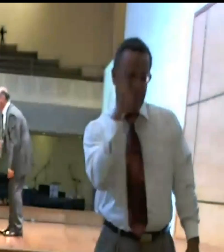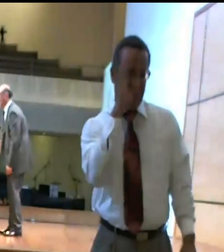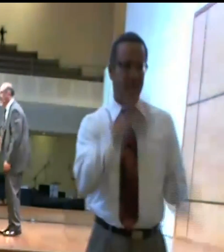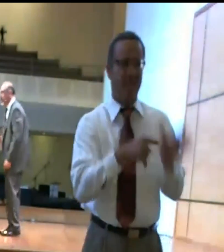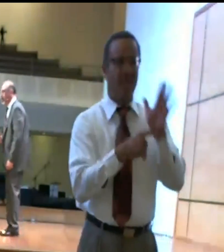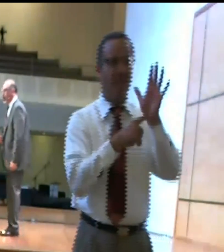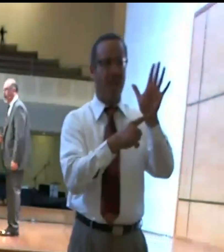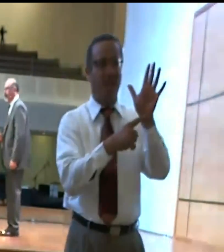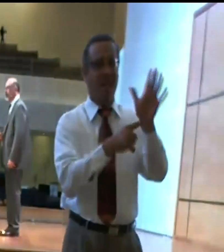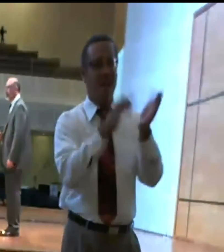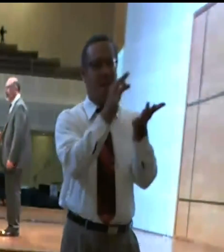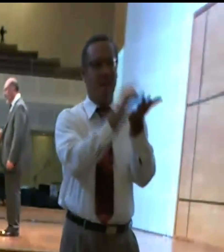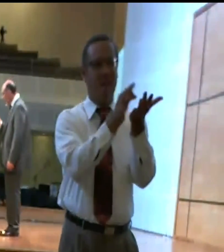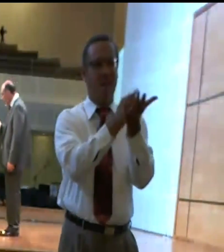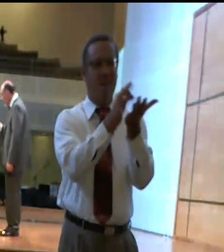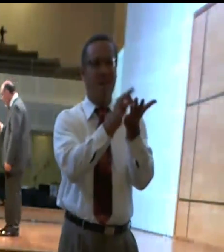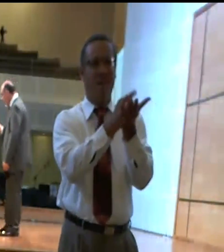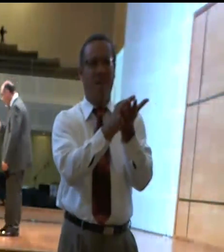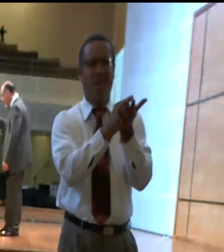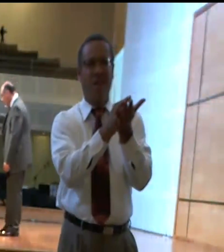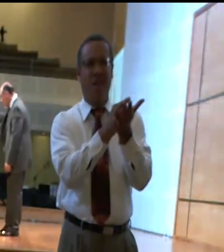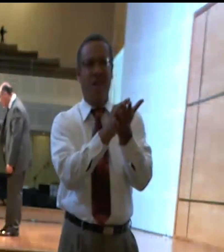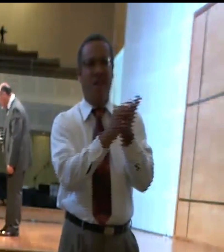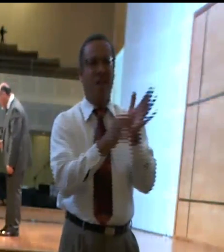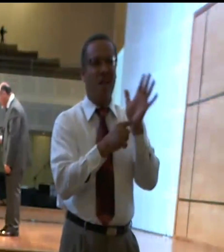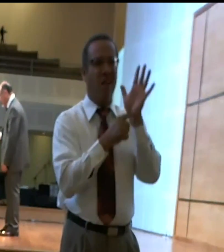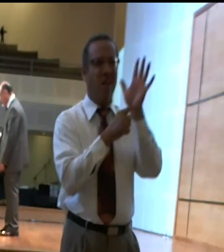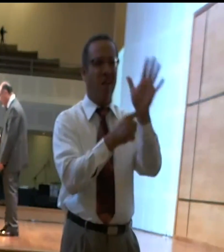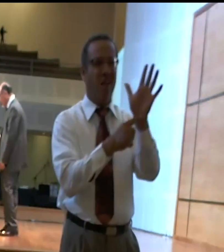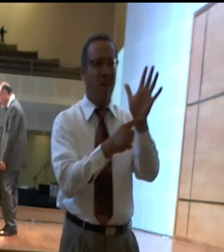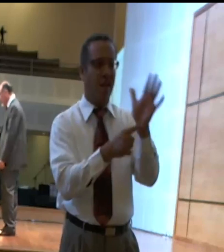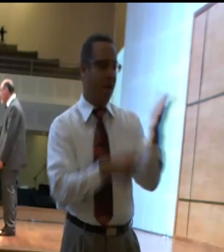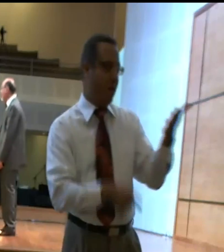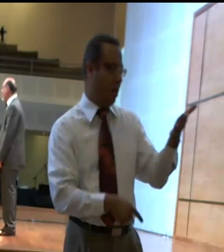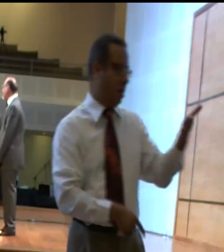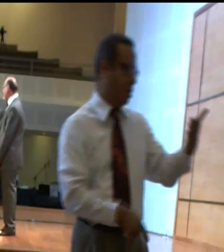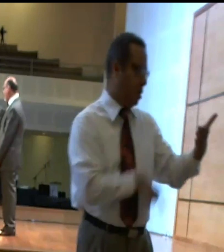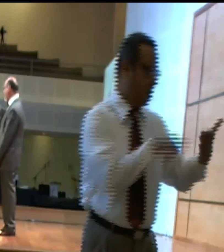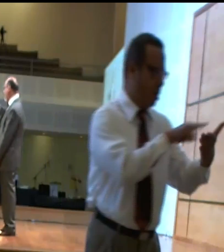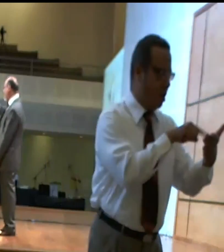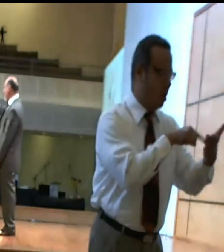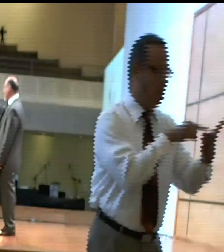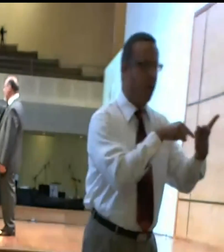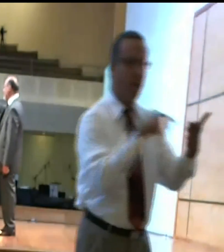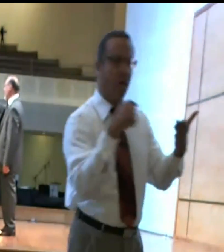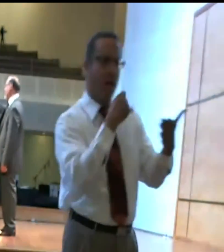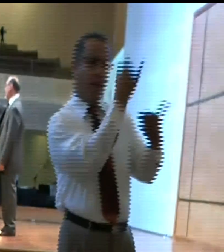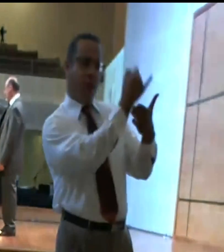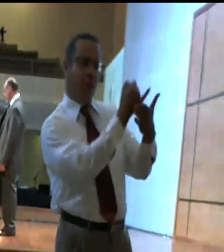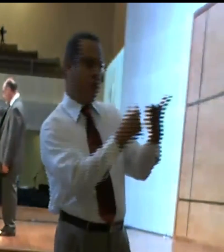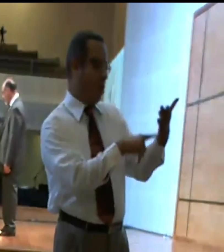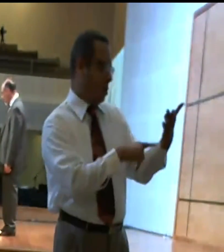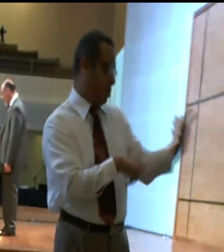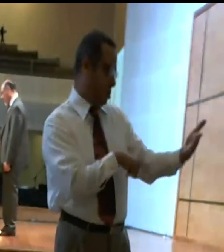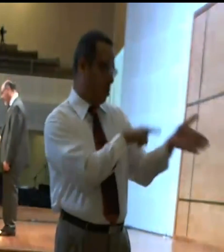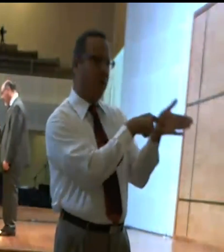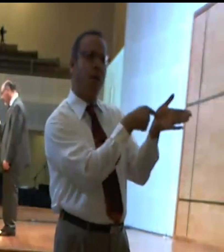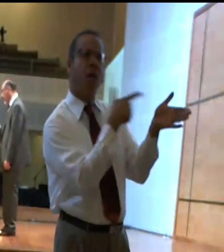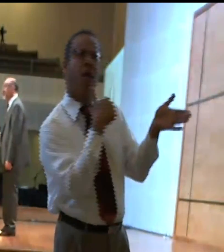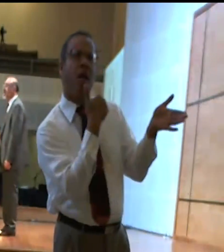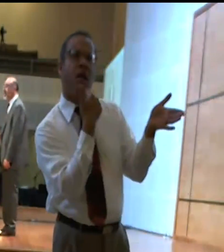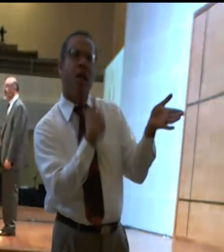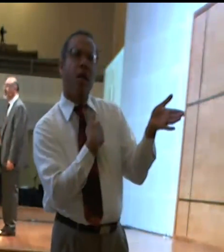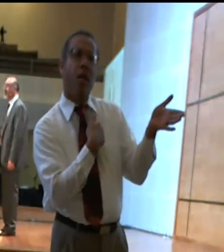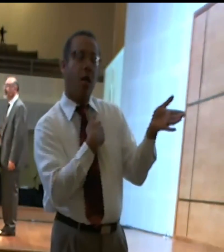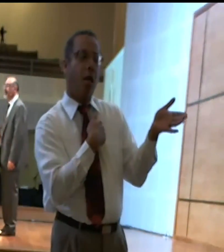la moneda del tributo. Y ellos le presentaron un denario. Entonces le dijo: ¿de quién es esta imagen y la inscripción? Le